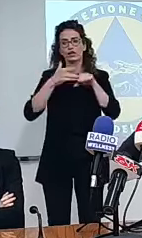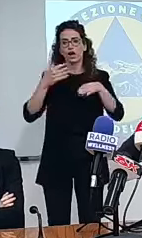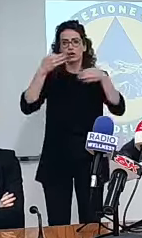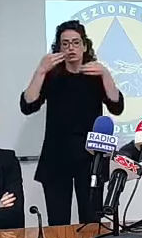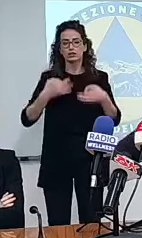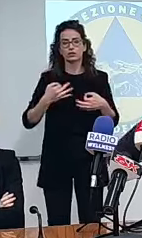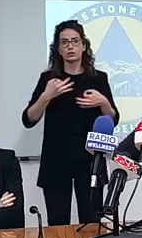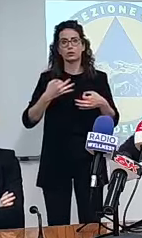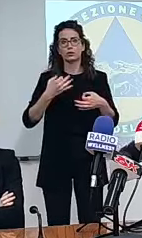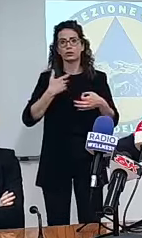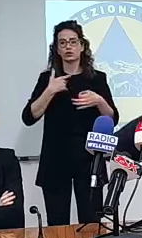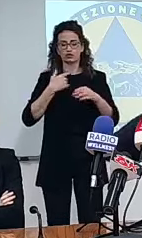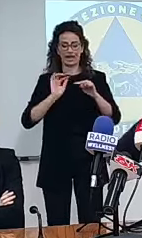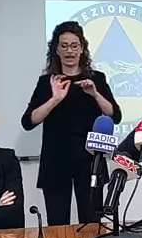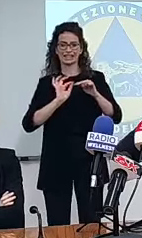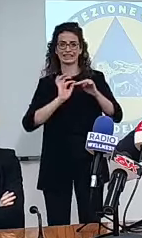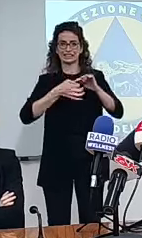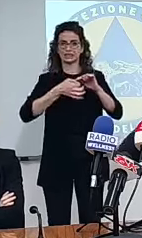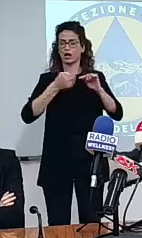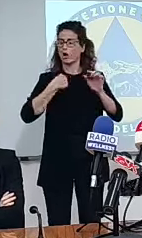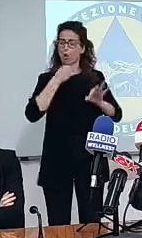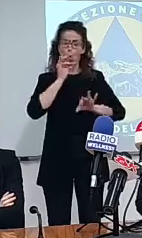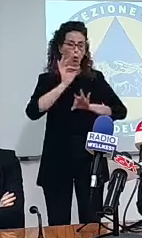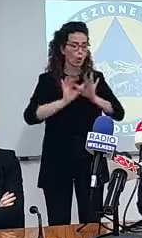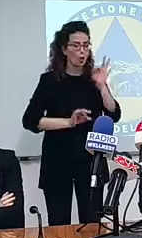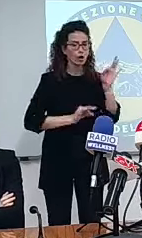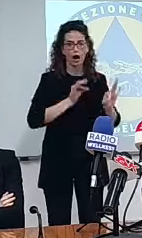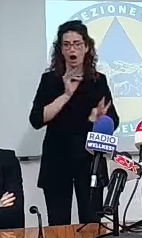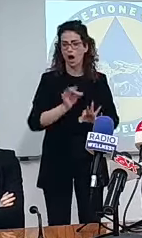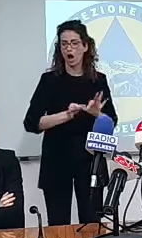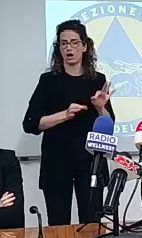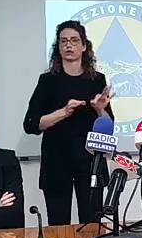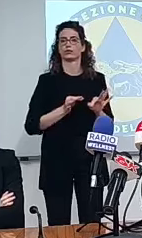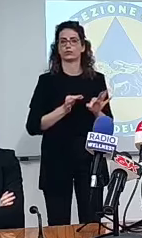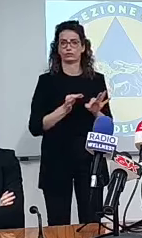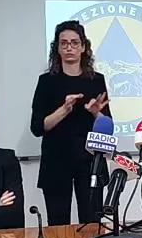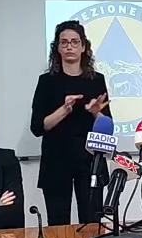ti rompi anche un'unghia ci hai curato come fossi